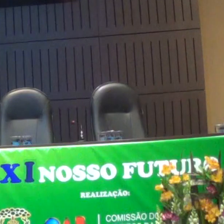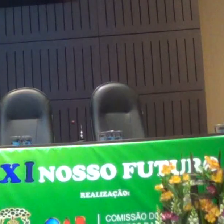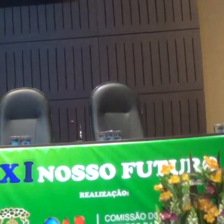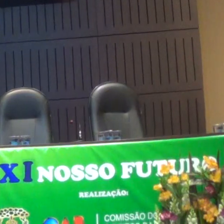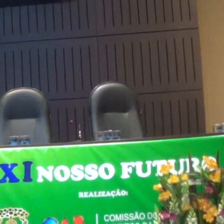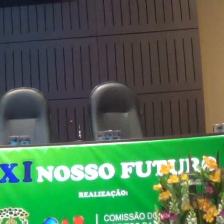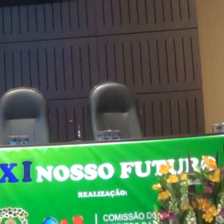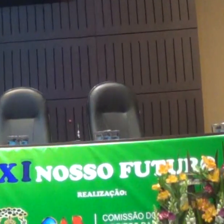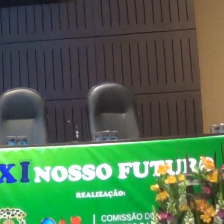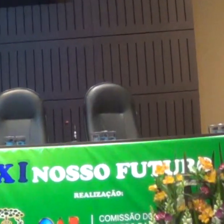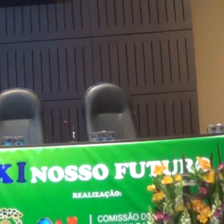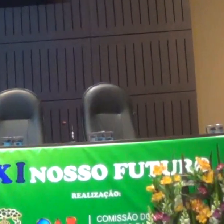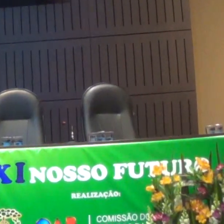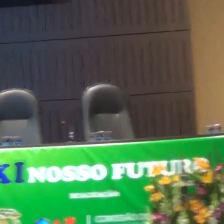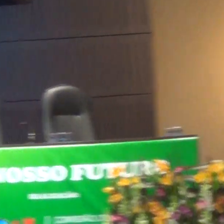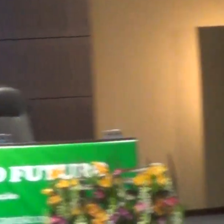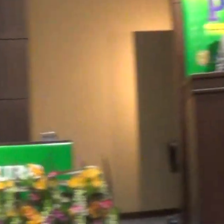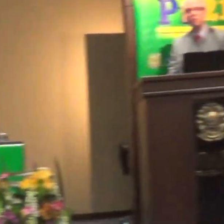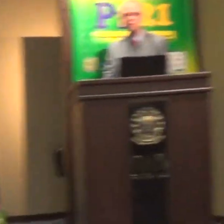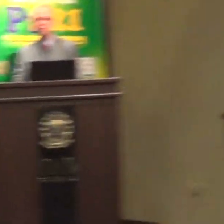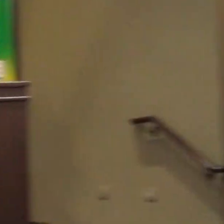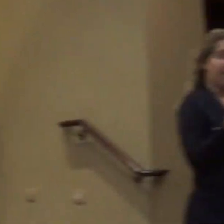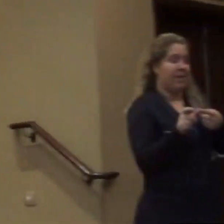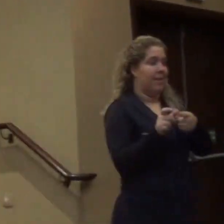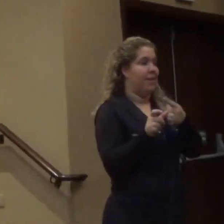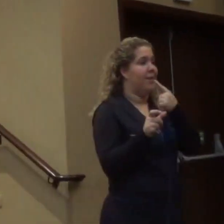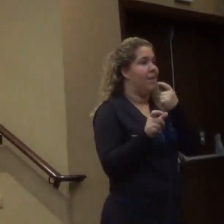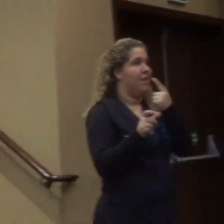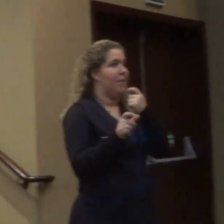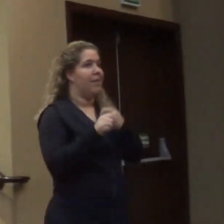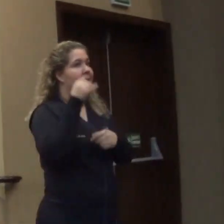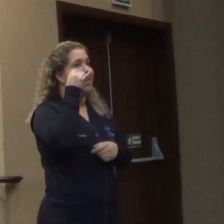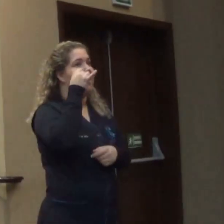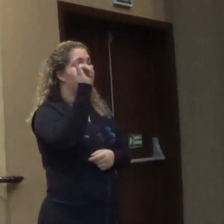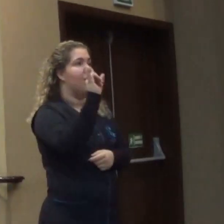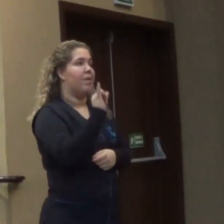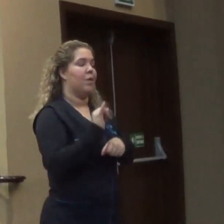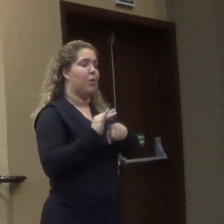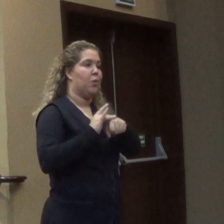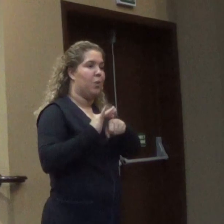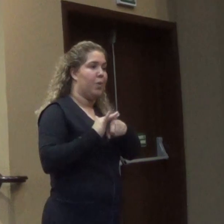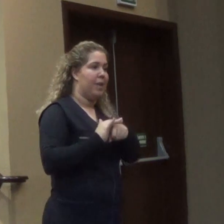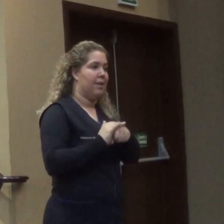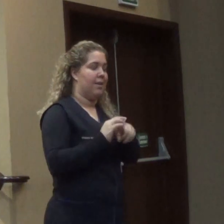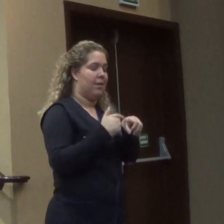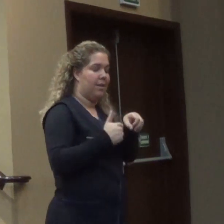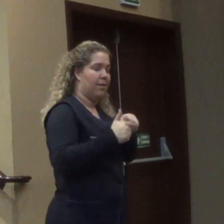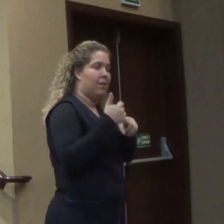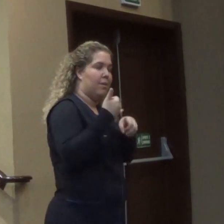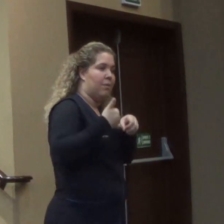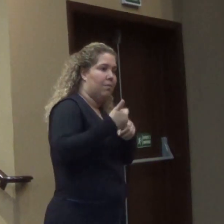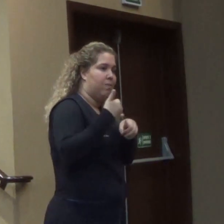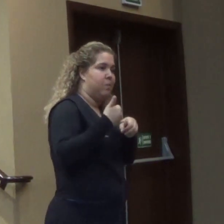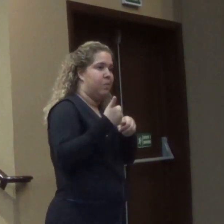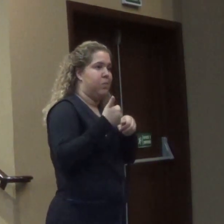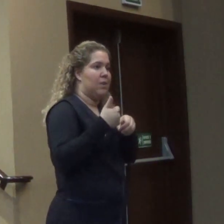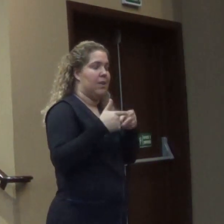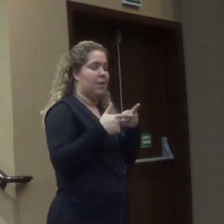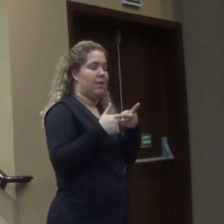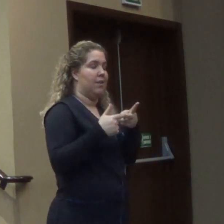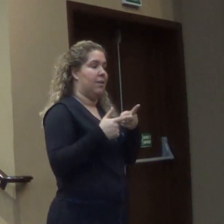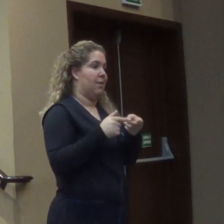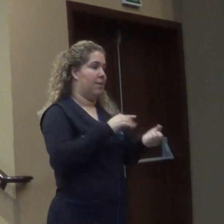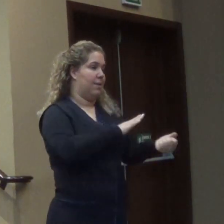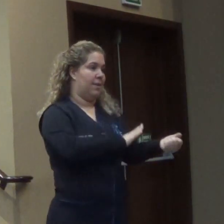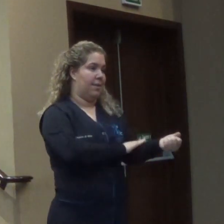eles evitam as doenças do envelhecimento, as doenças cardiovasculares, a hipertensão, o diabetes, etc. Então,